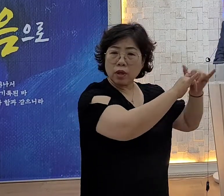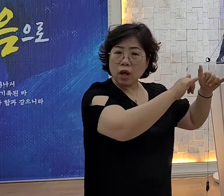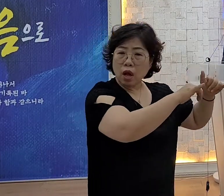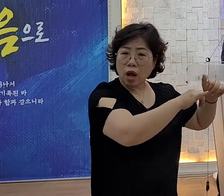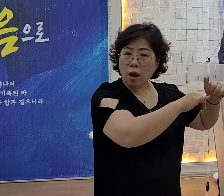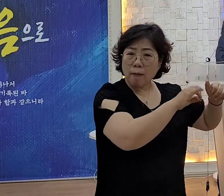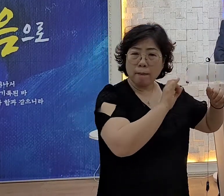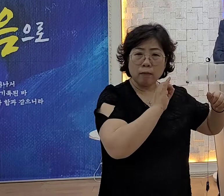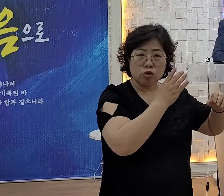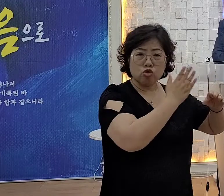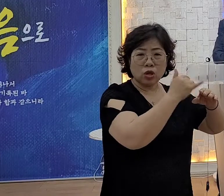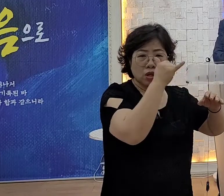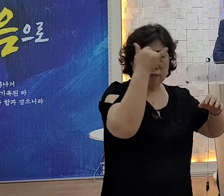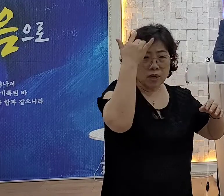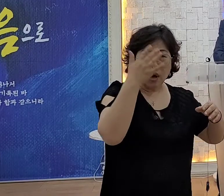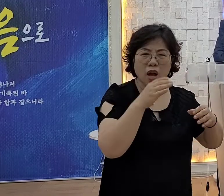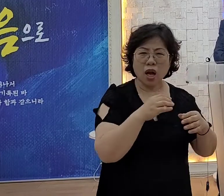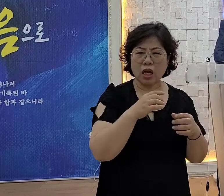그럼 이게 지금 무슨 말일까요?